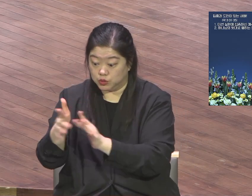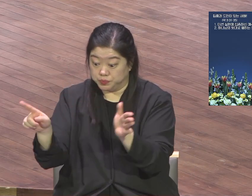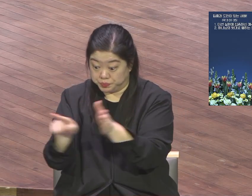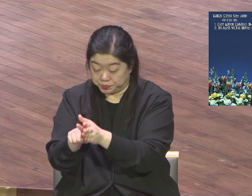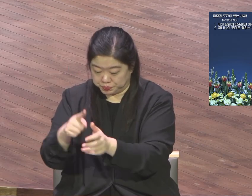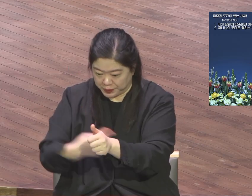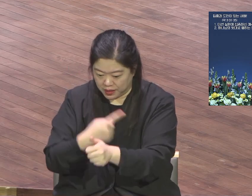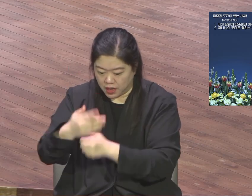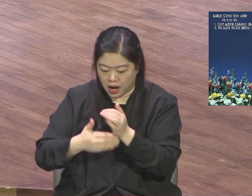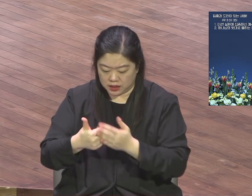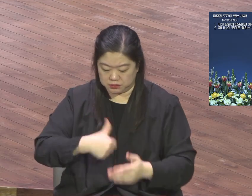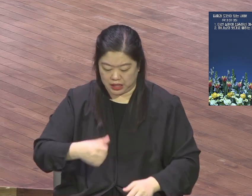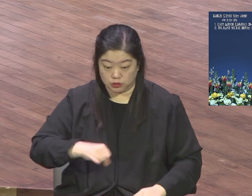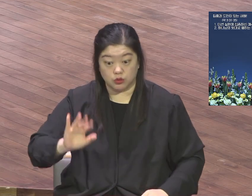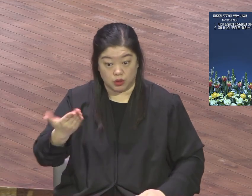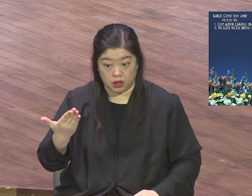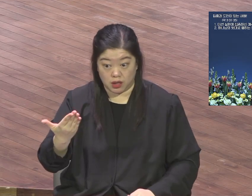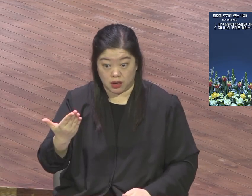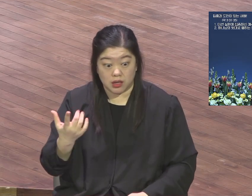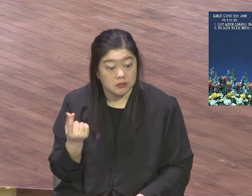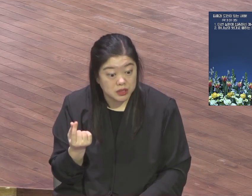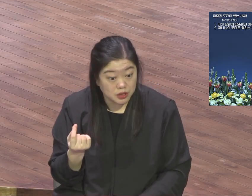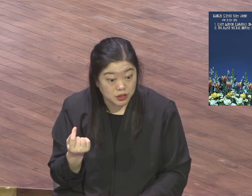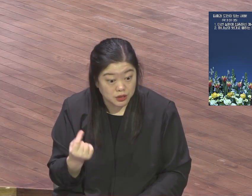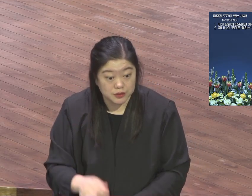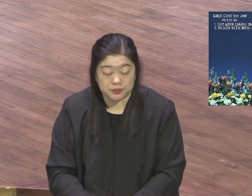우리는 육신적으로 서울 시민이지만은요,